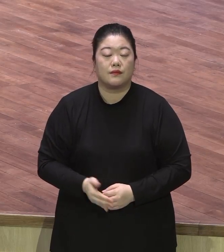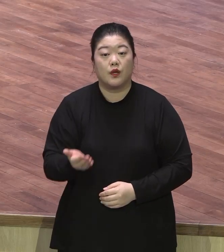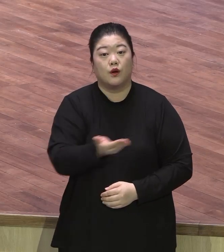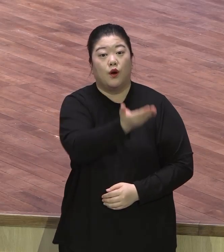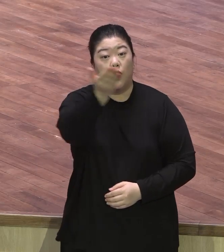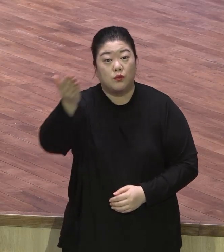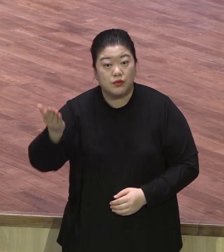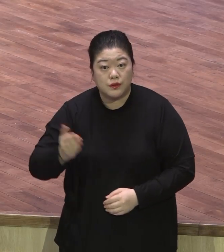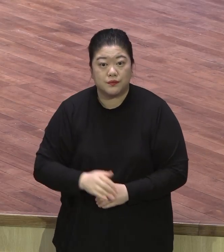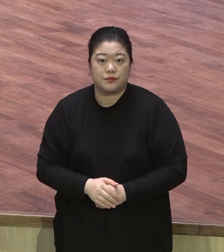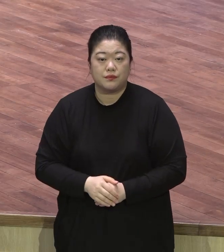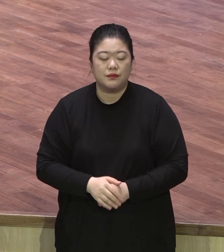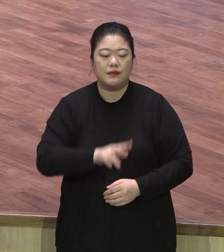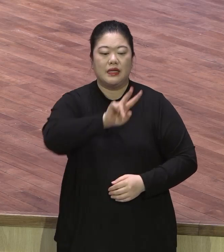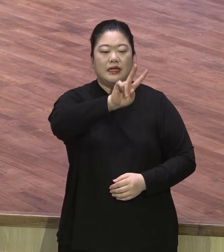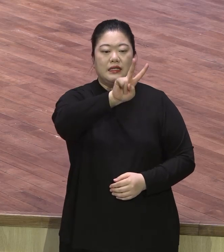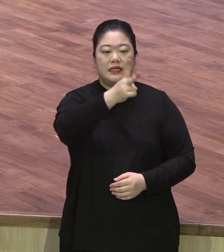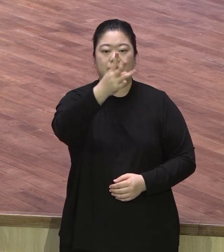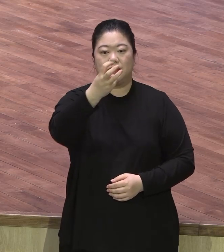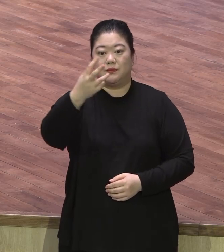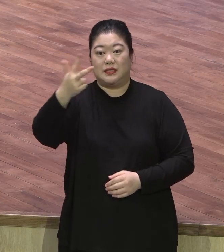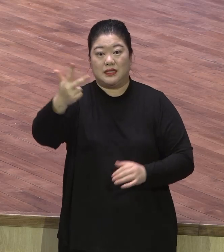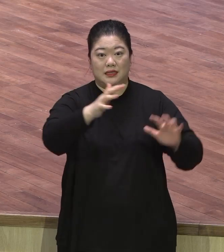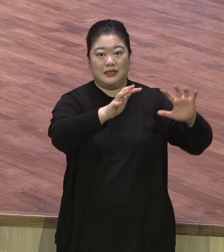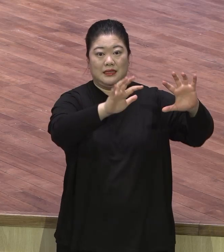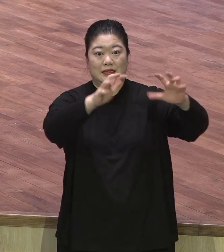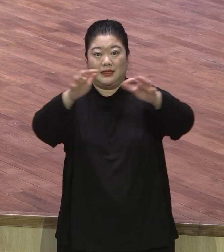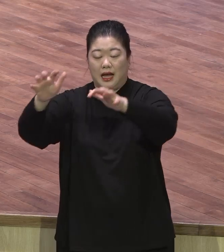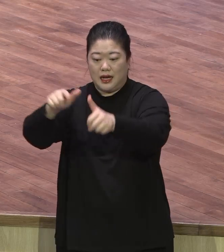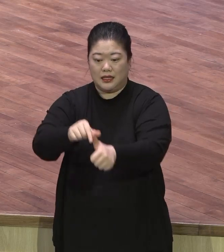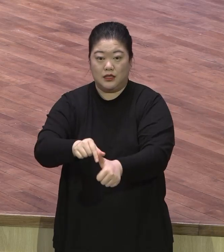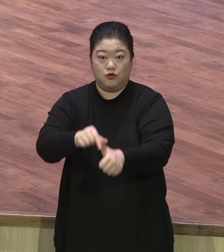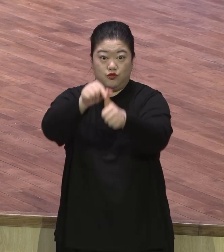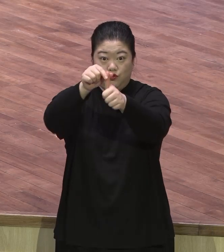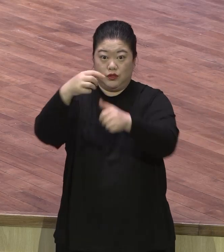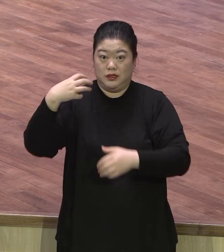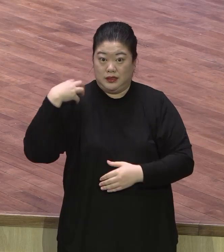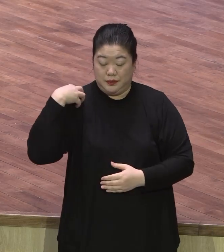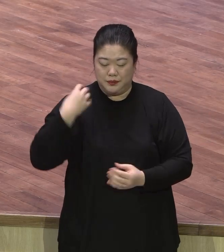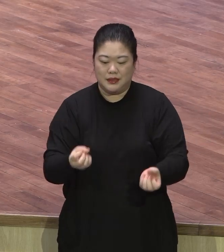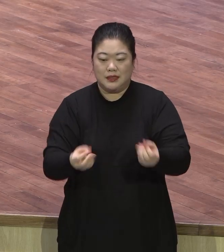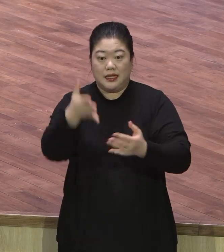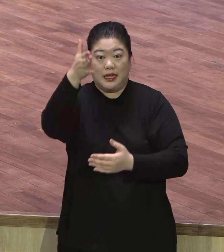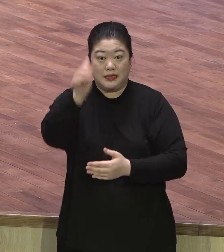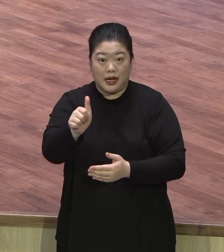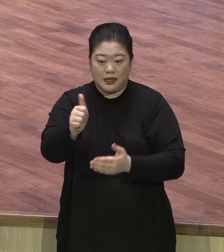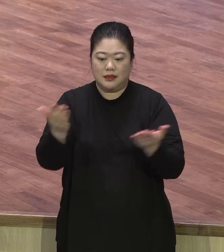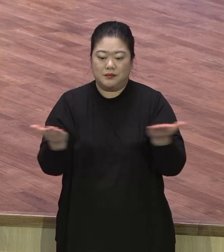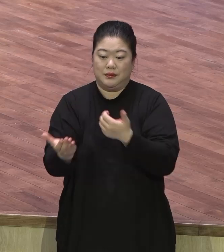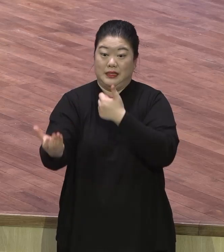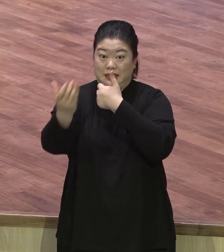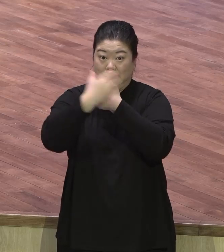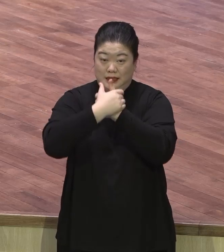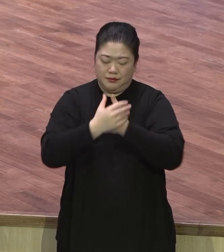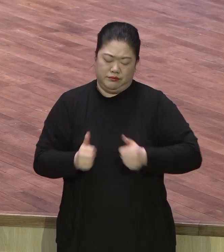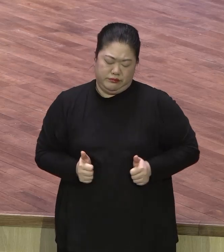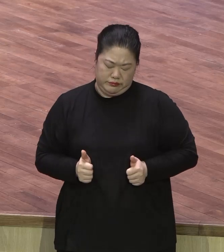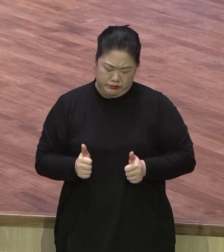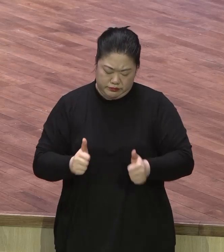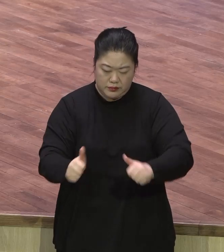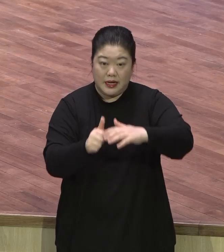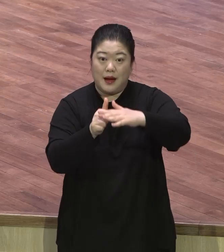분이 모두 다 2, 3, 7 나라 살리는 제사상 미션의 실현을 감당하는데 주역이 다 되시고